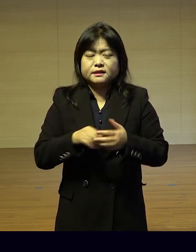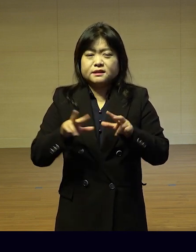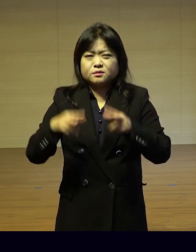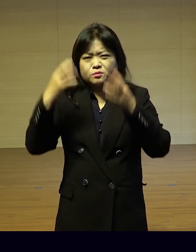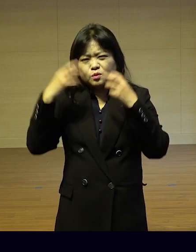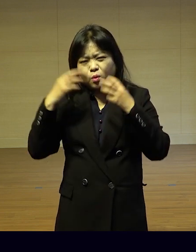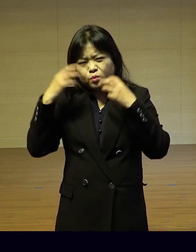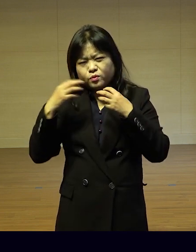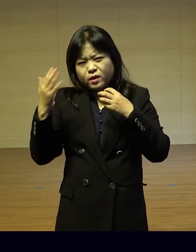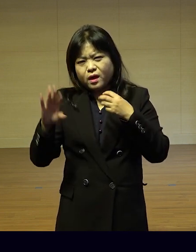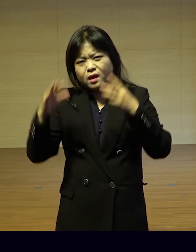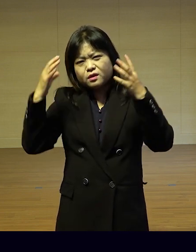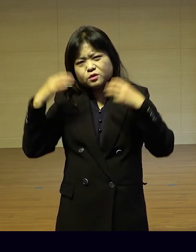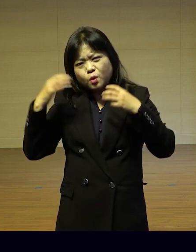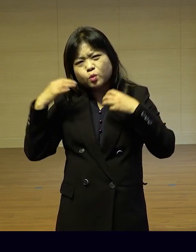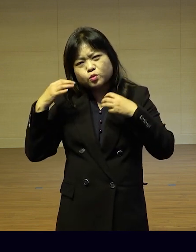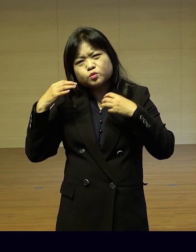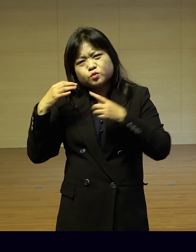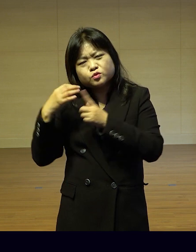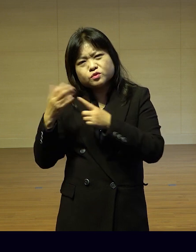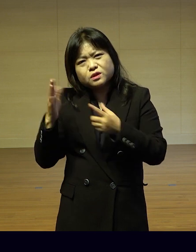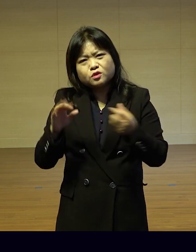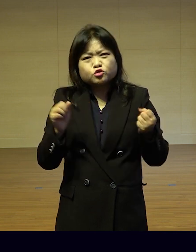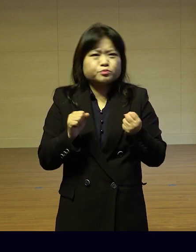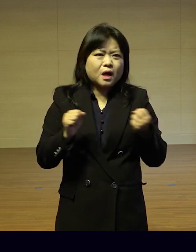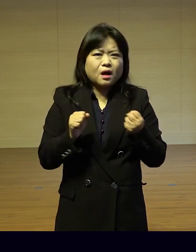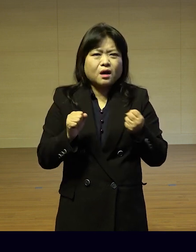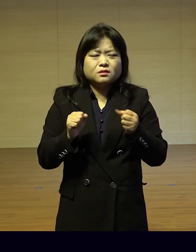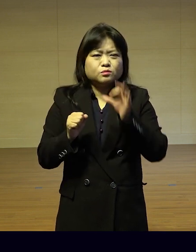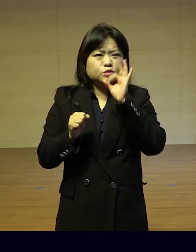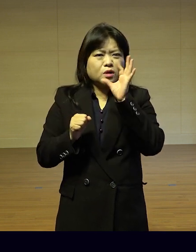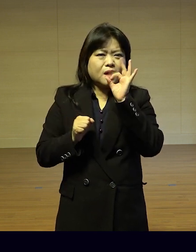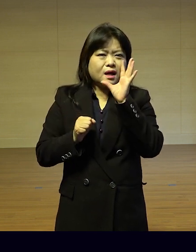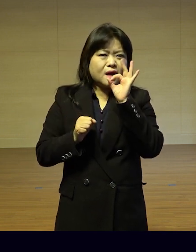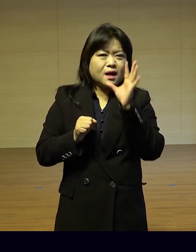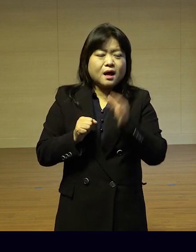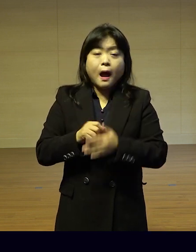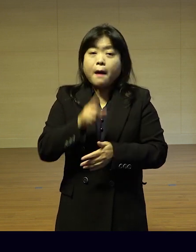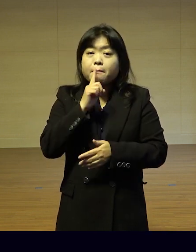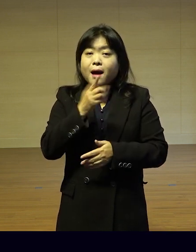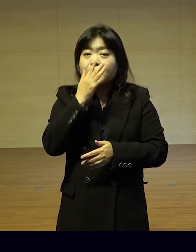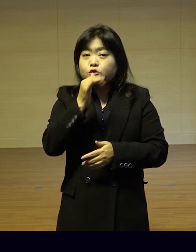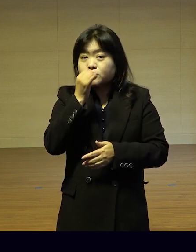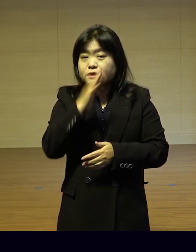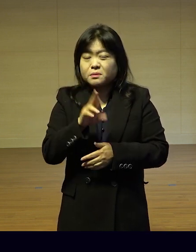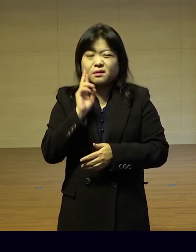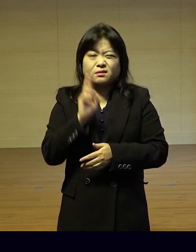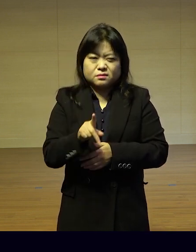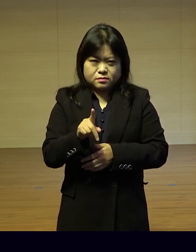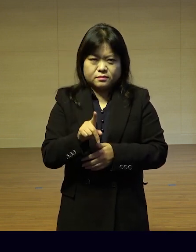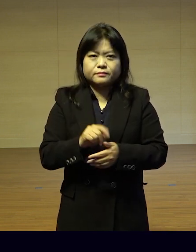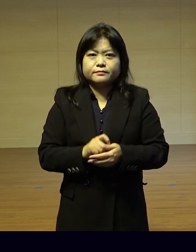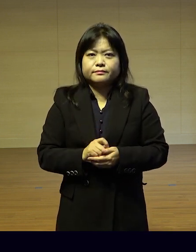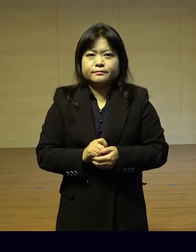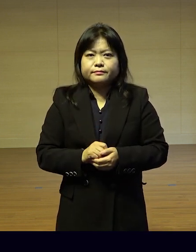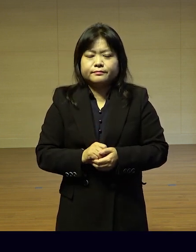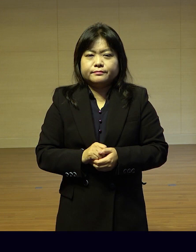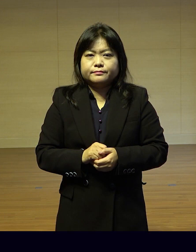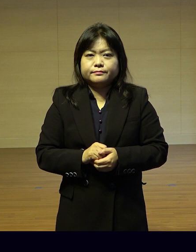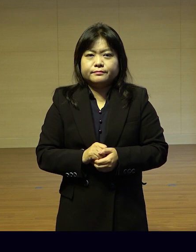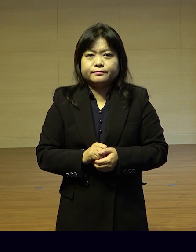지금 더운데 더운 그 점에서 춥다. 그건 있을 수가 없습니다. 말할 수는 있는데 그것은 오류를 범하는 것이죠.